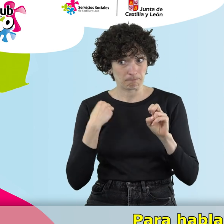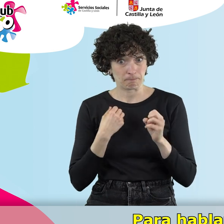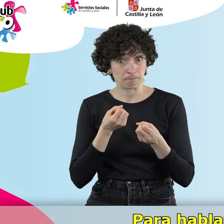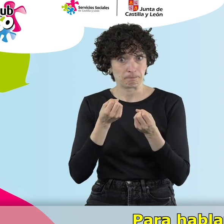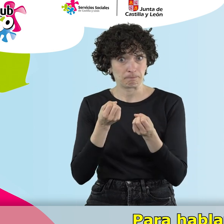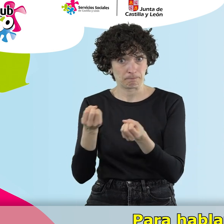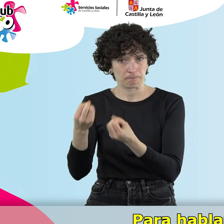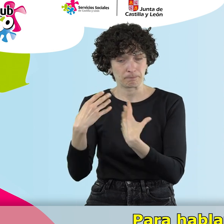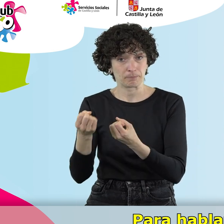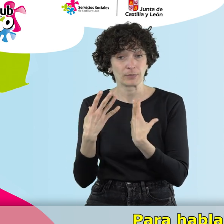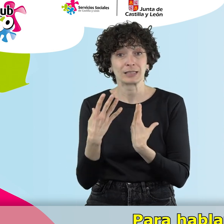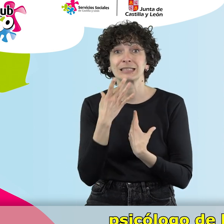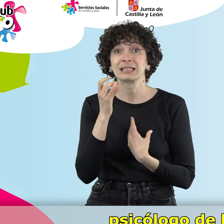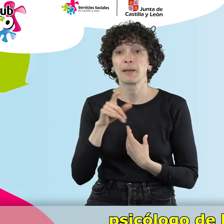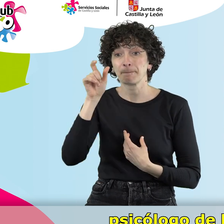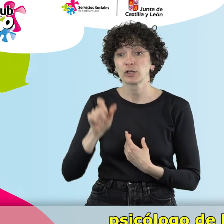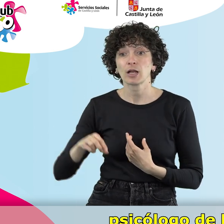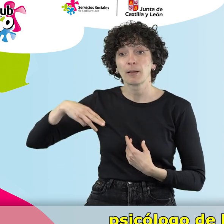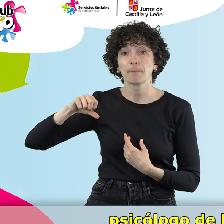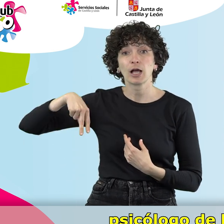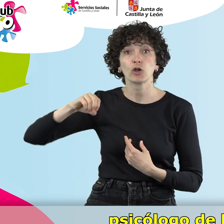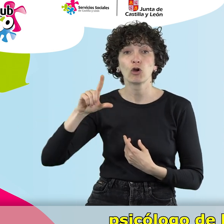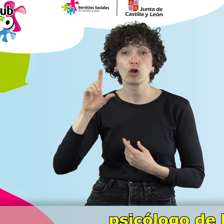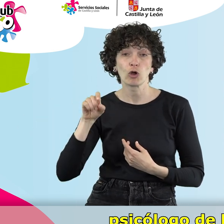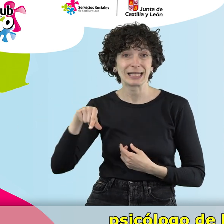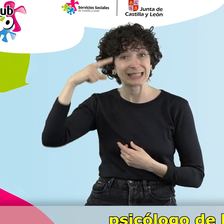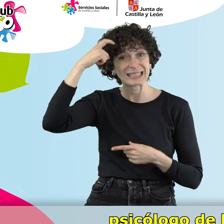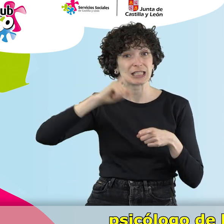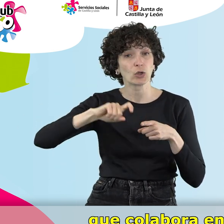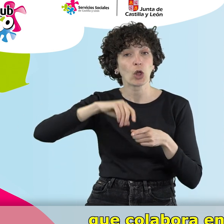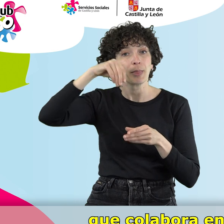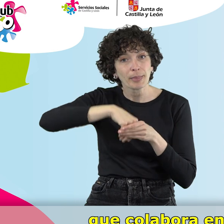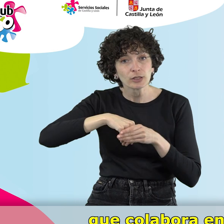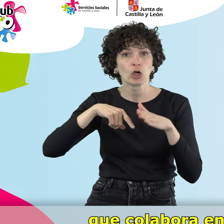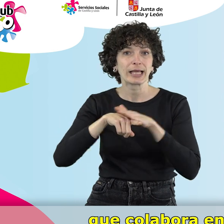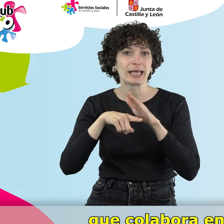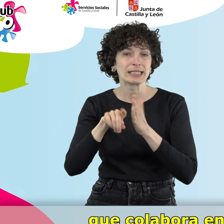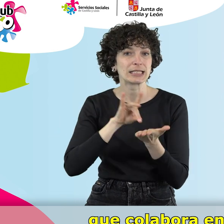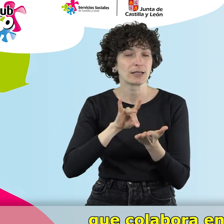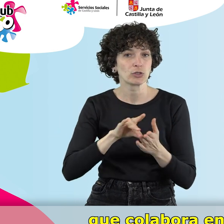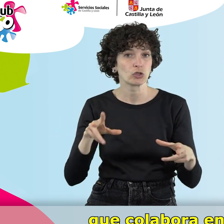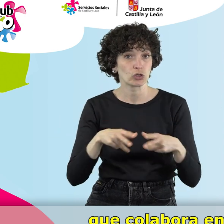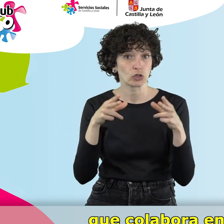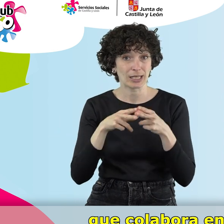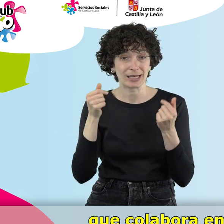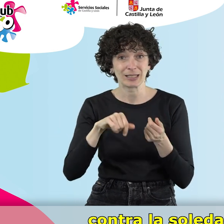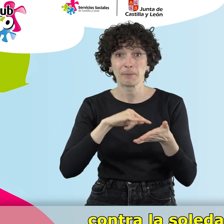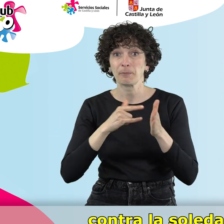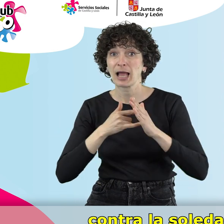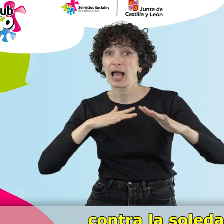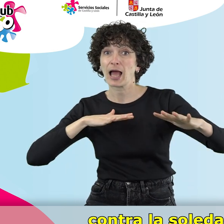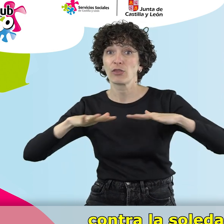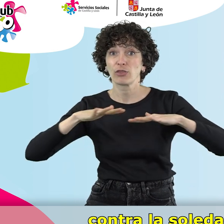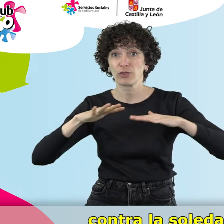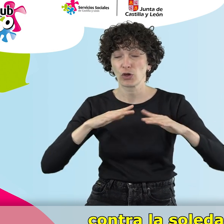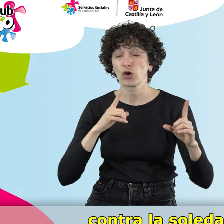acompaña Manolo Andrés, psicólogo de la Gerencia de Servicios Sociales, que colabora en el desarrollo del Plan de Acción contra